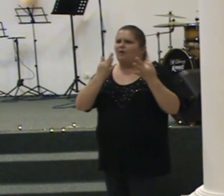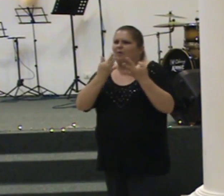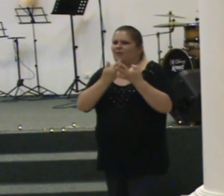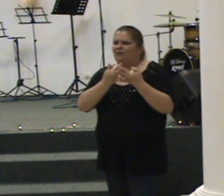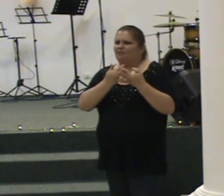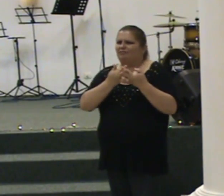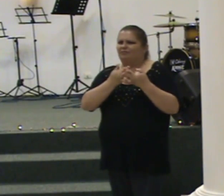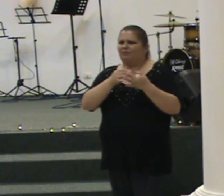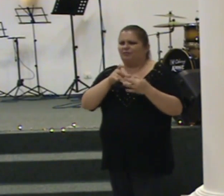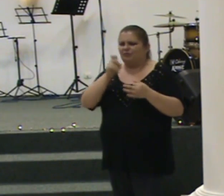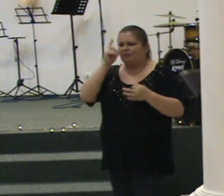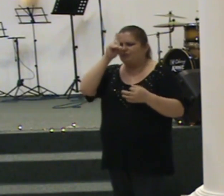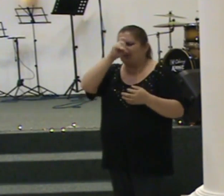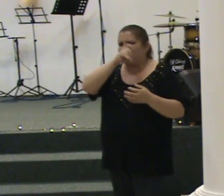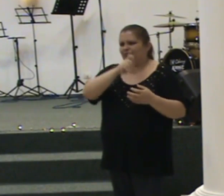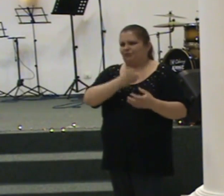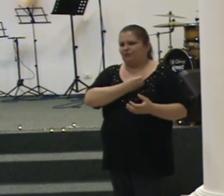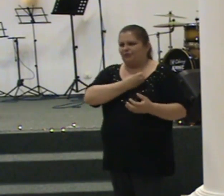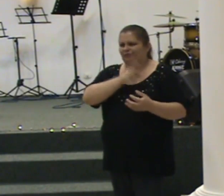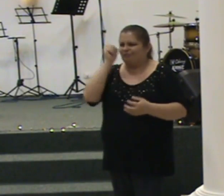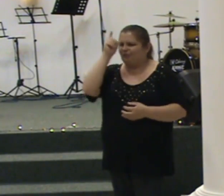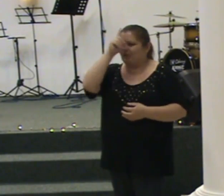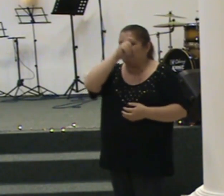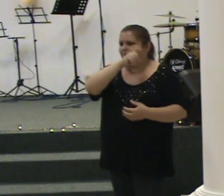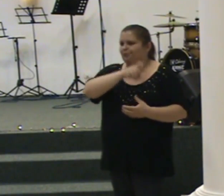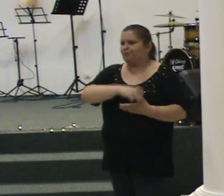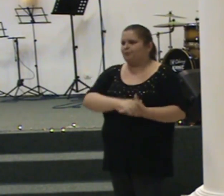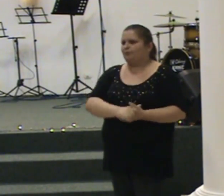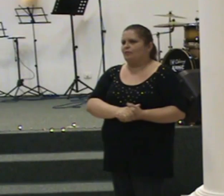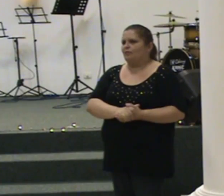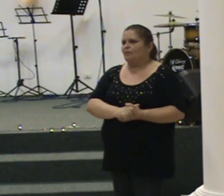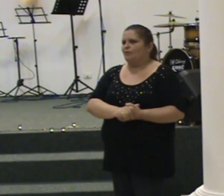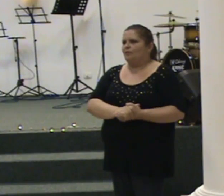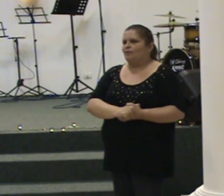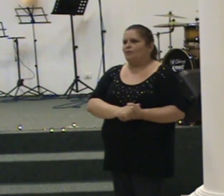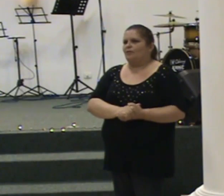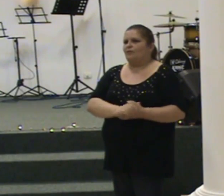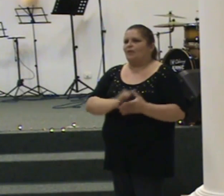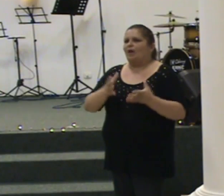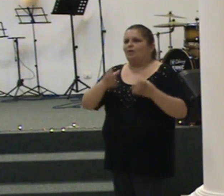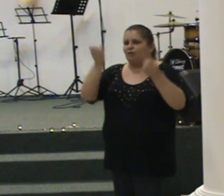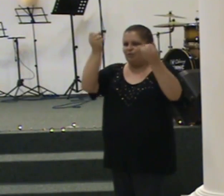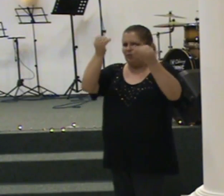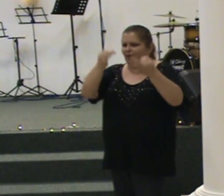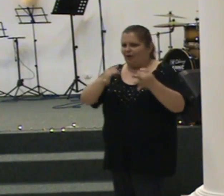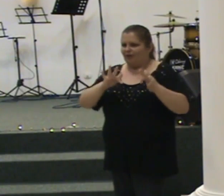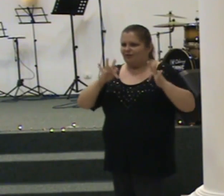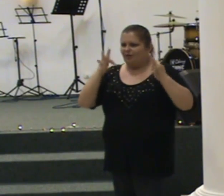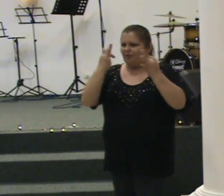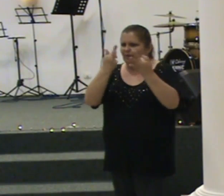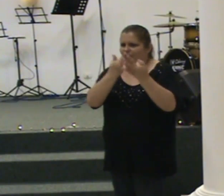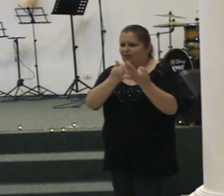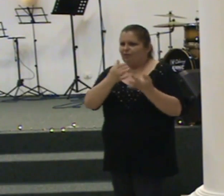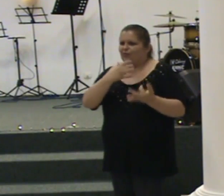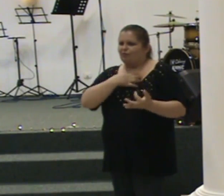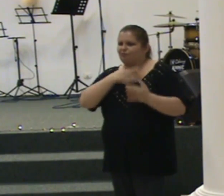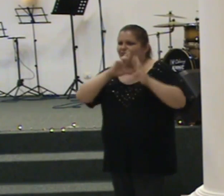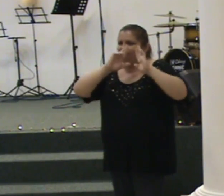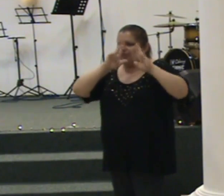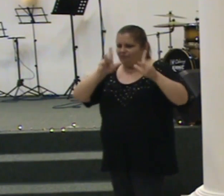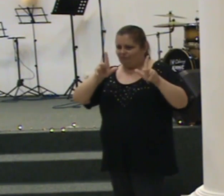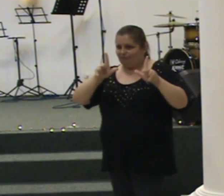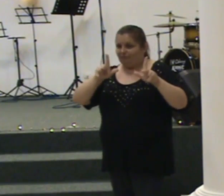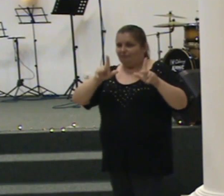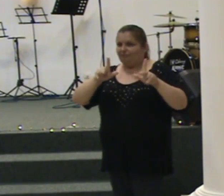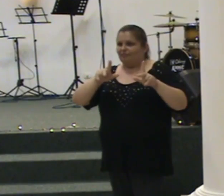distrato muito grande. E eu vou espelhar essa família de outra forma. Eu vou falar aqui